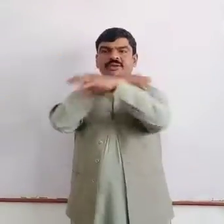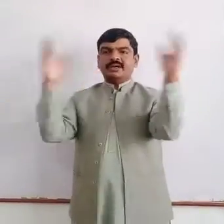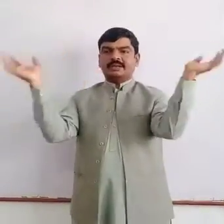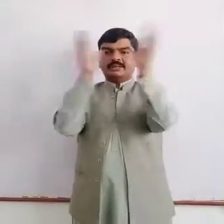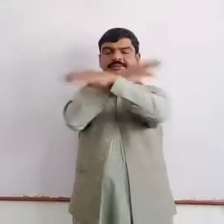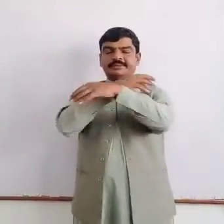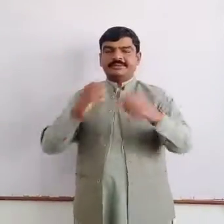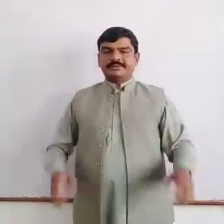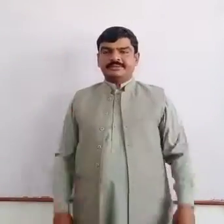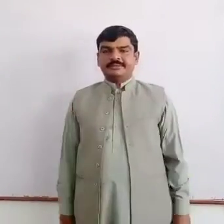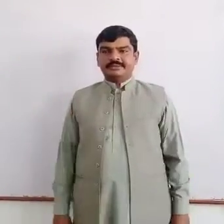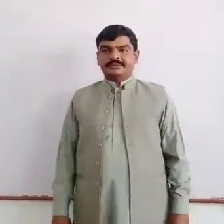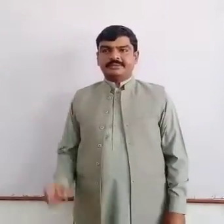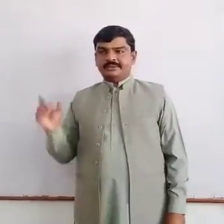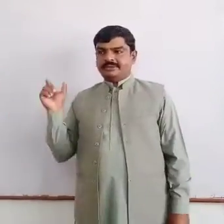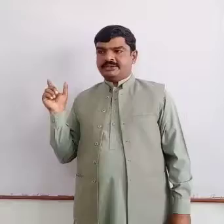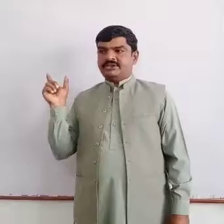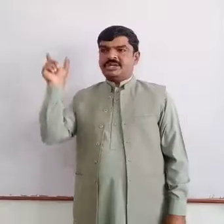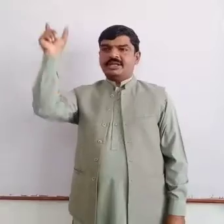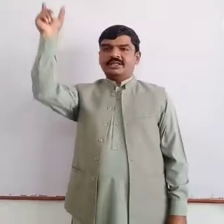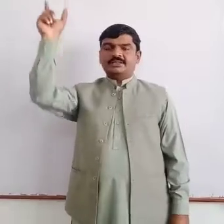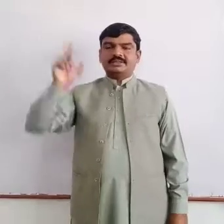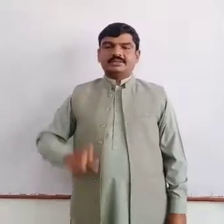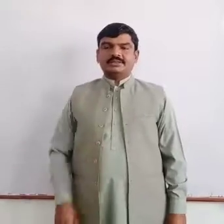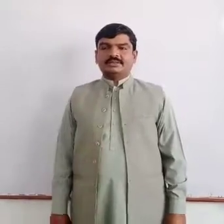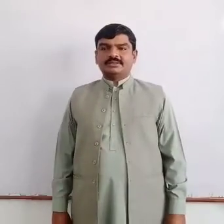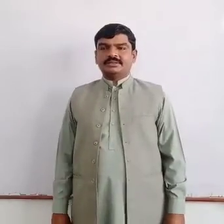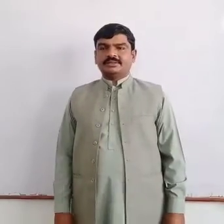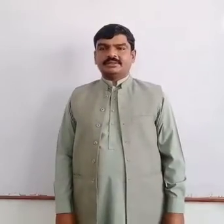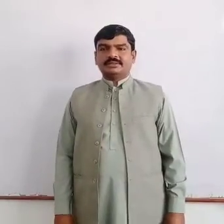तूफान, चांद, चांद, कौसे कज़ा,